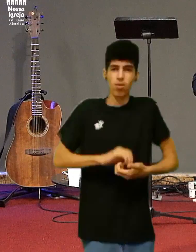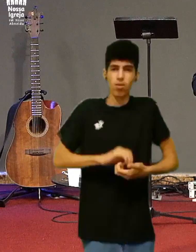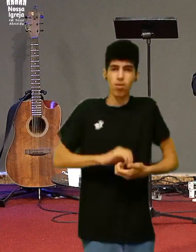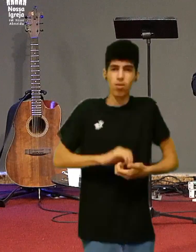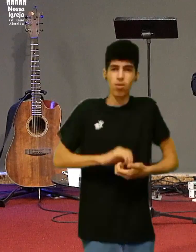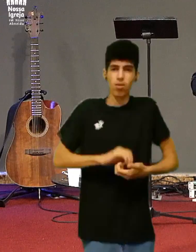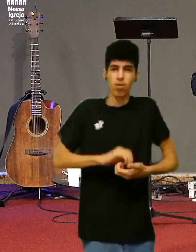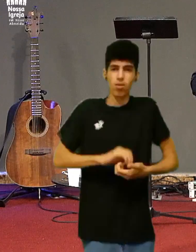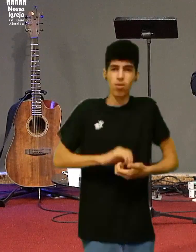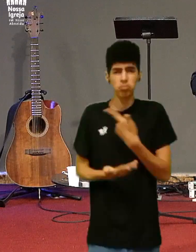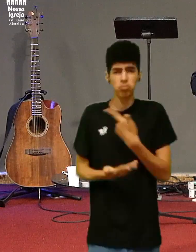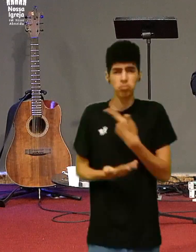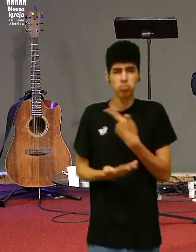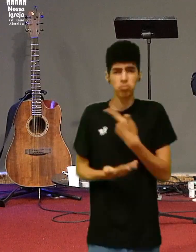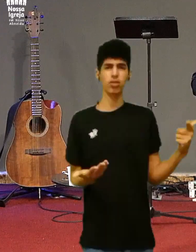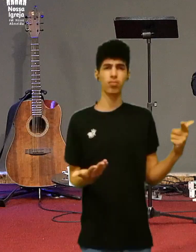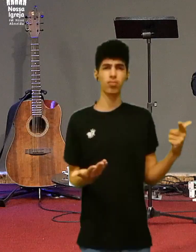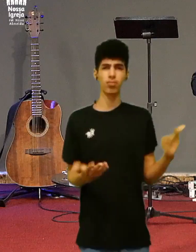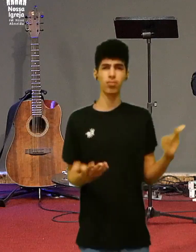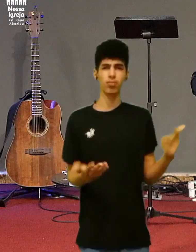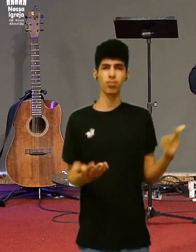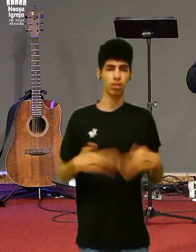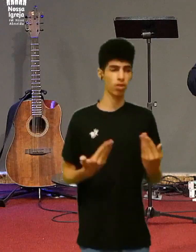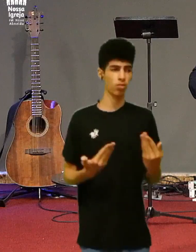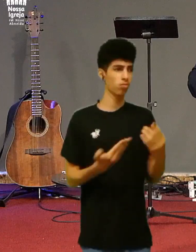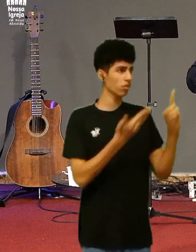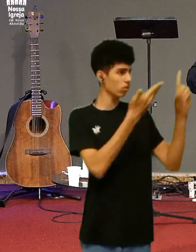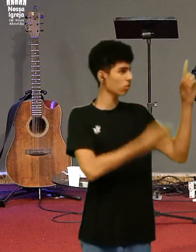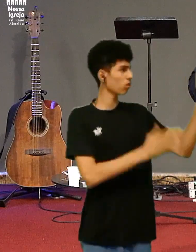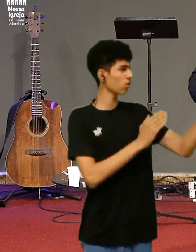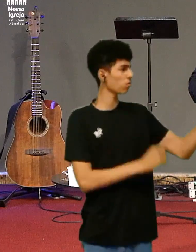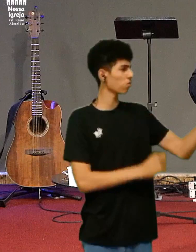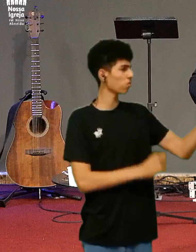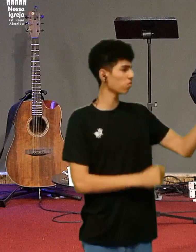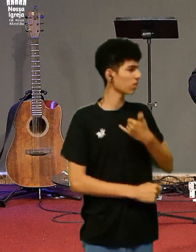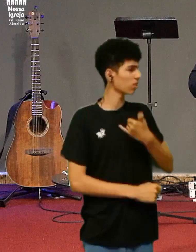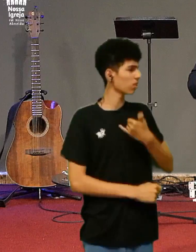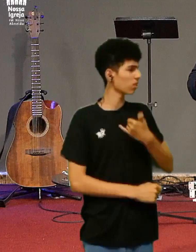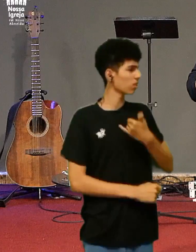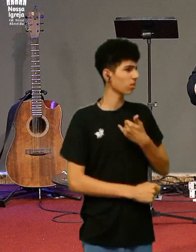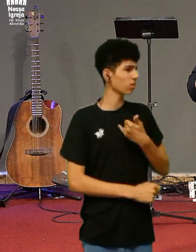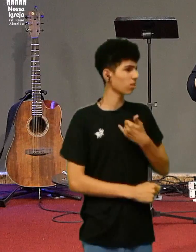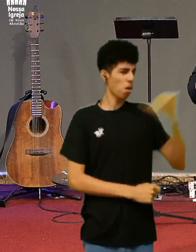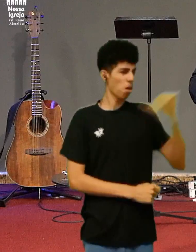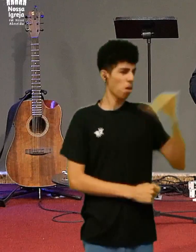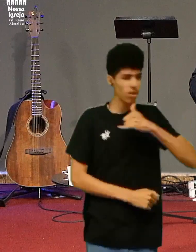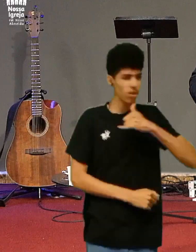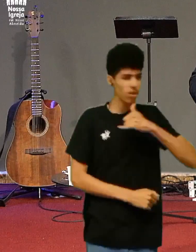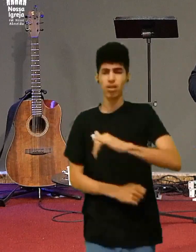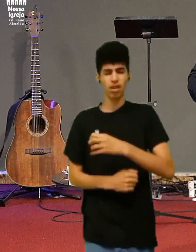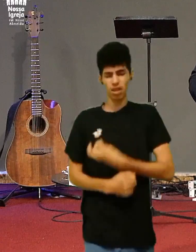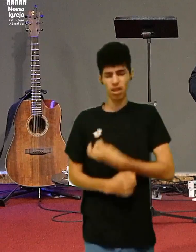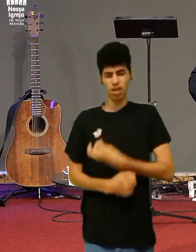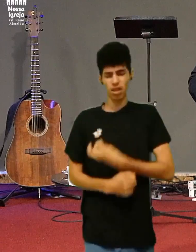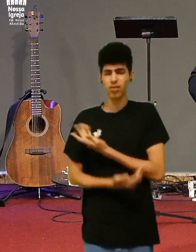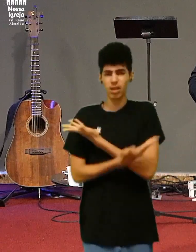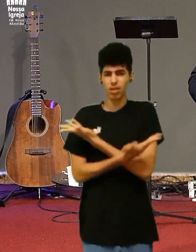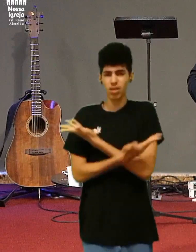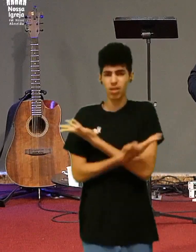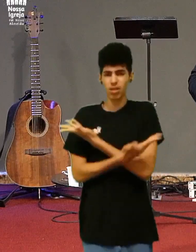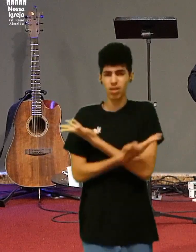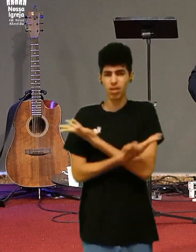Espírito. Então ele me disse: profetiza o Espírito, profetiza ao filho do homem, e